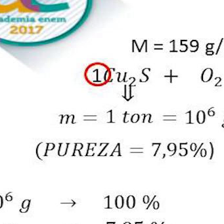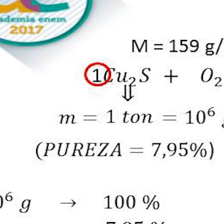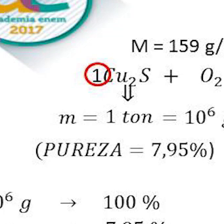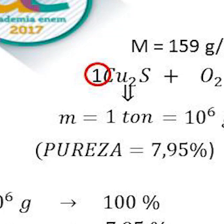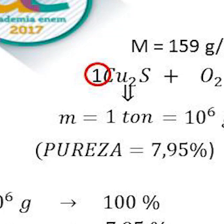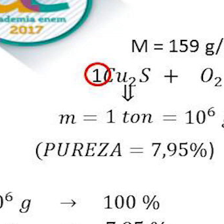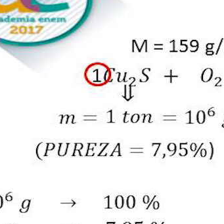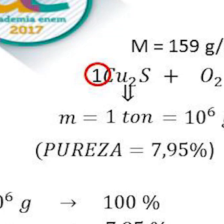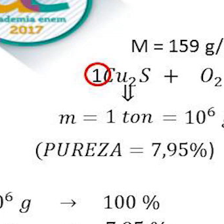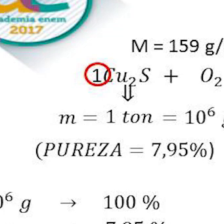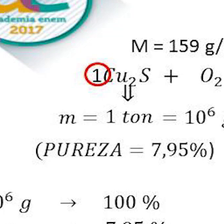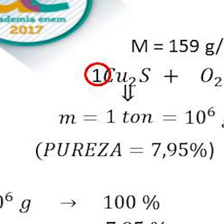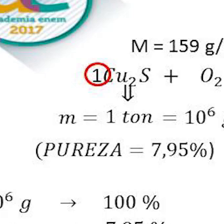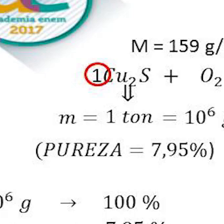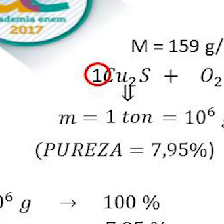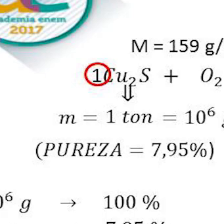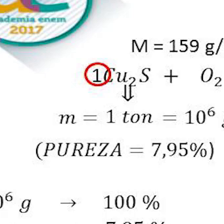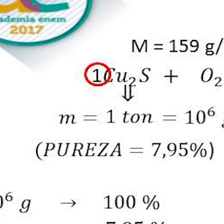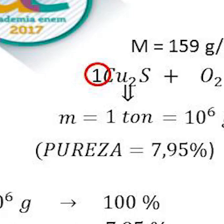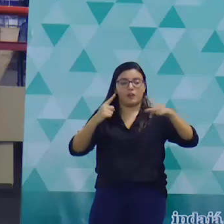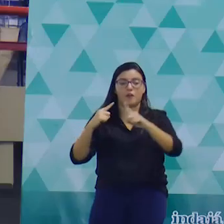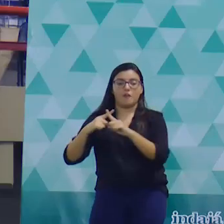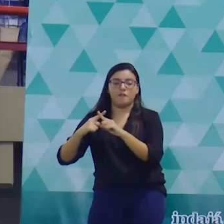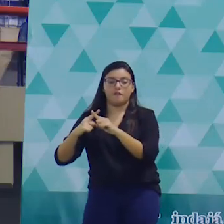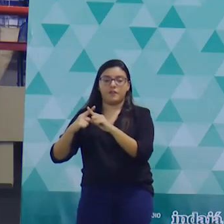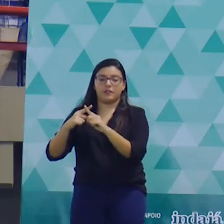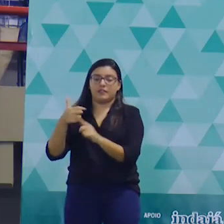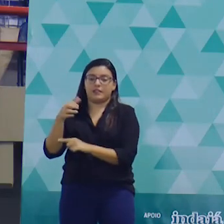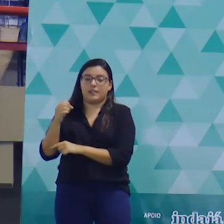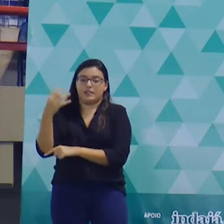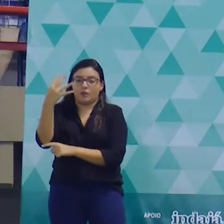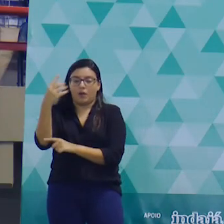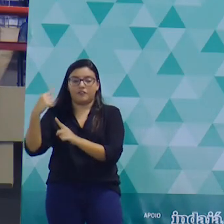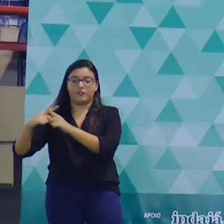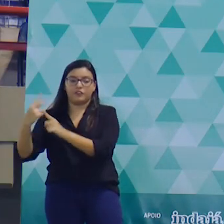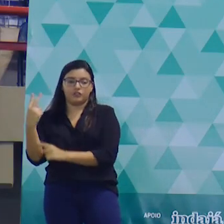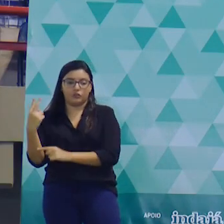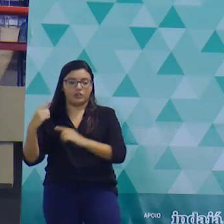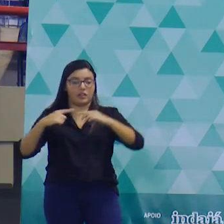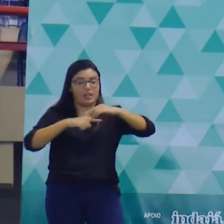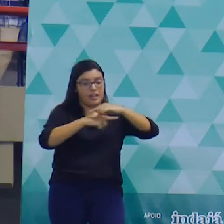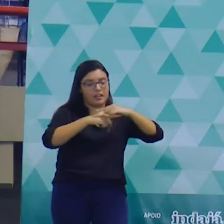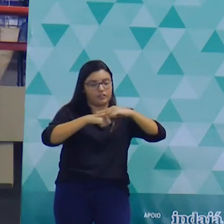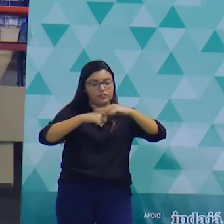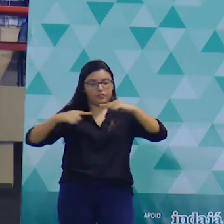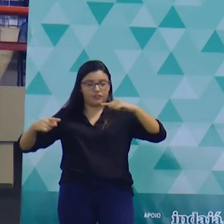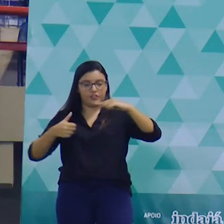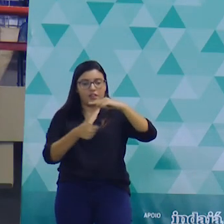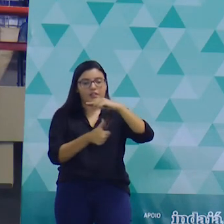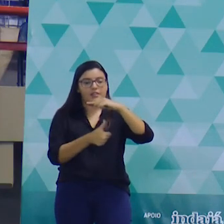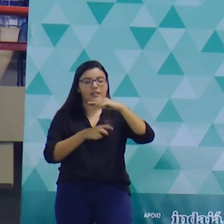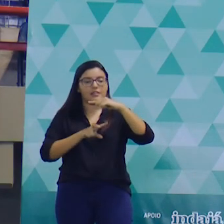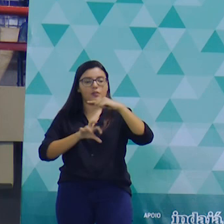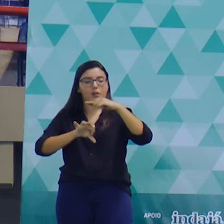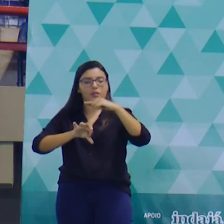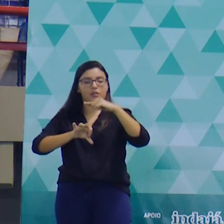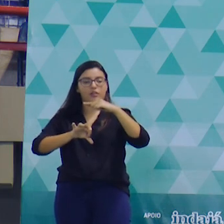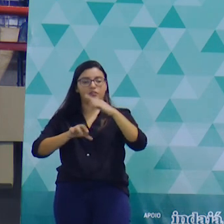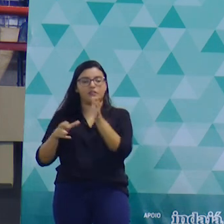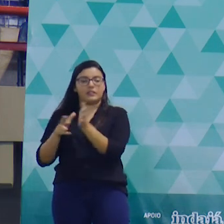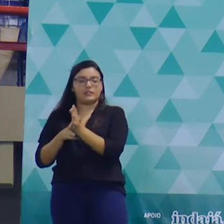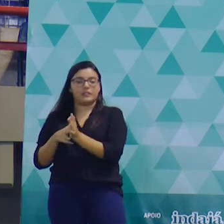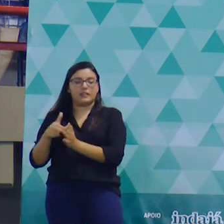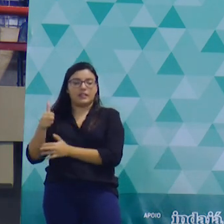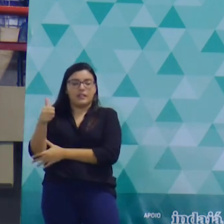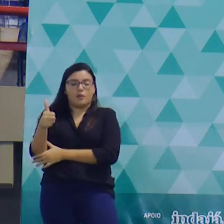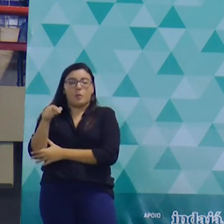a 7,95 vezes 10 a quarta vezes 2, dividido por 1 vezes 159. Isso aqui vai dar 10 a